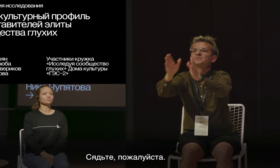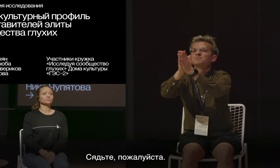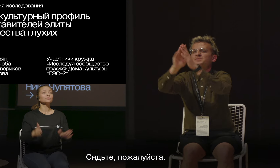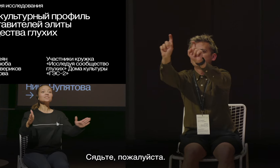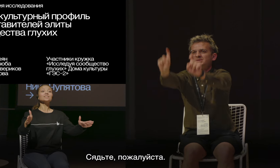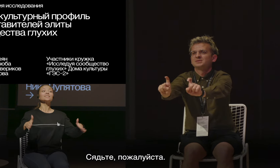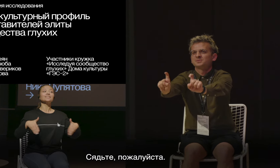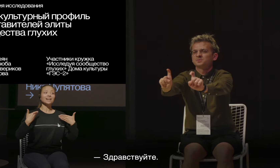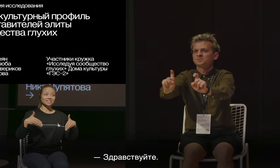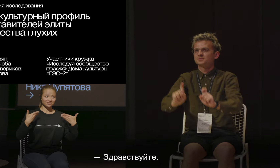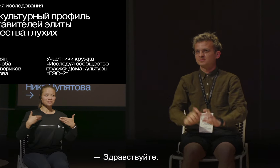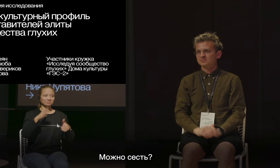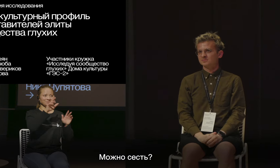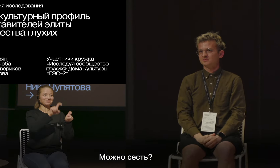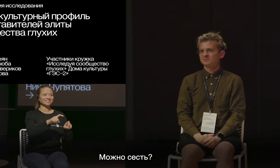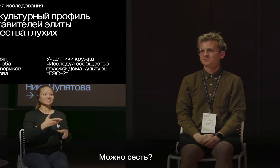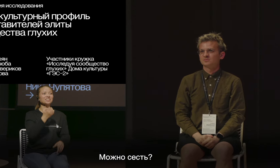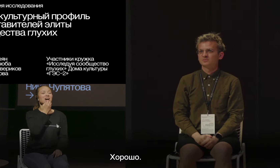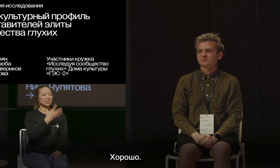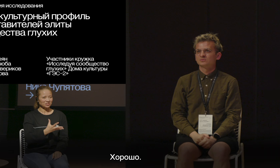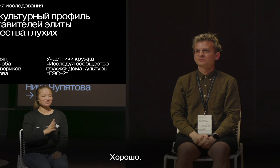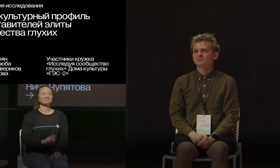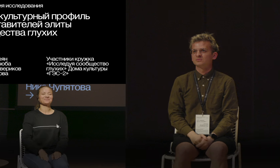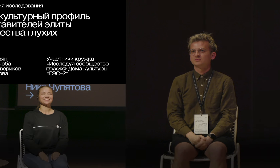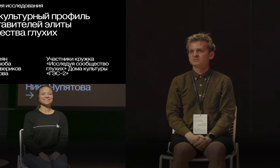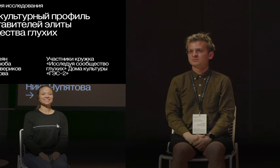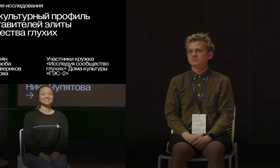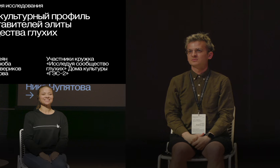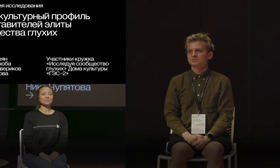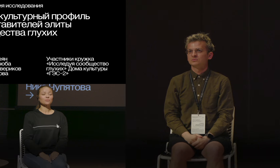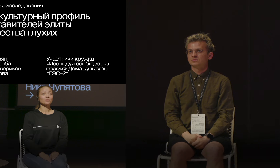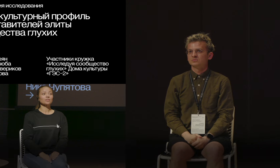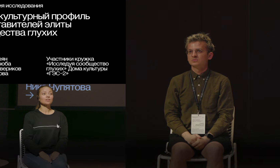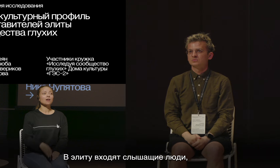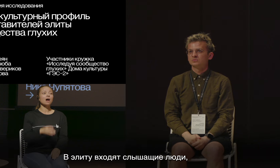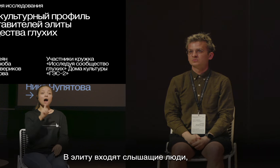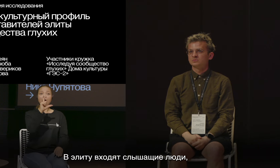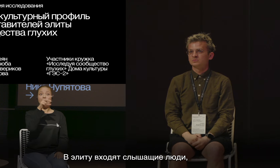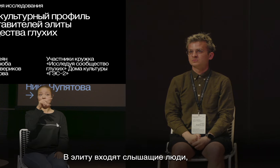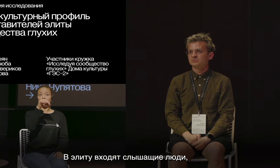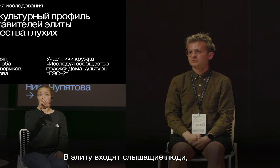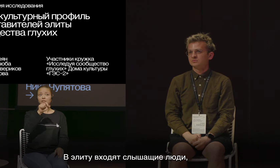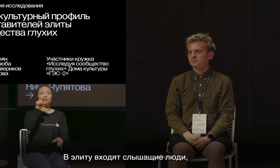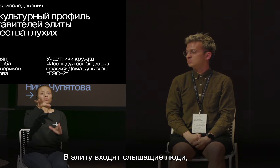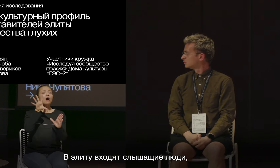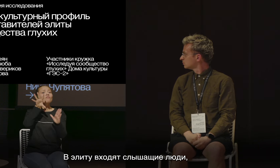Здравствуйте. Можно сесть? Хорошо. В элиту входят ли люди слышащие, которые